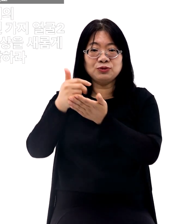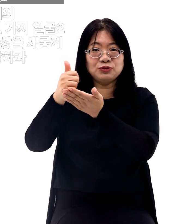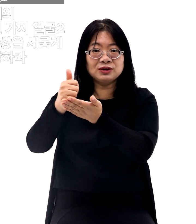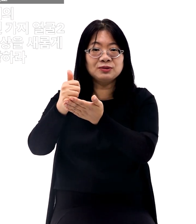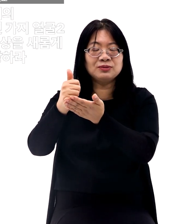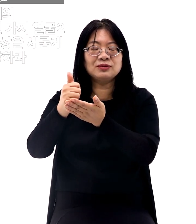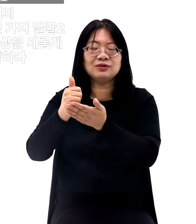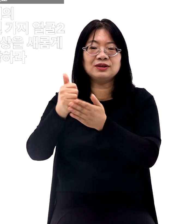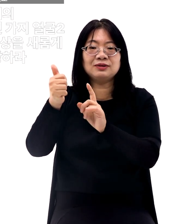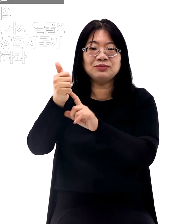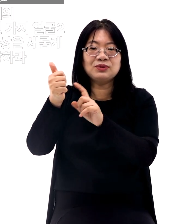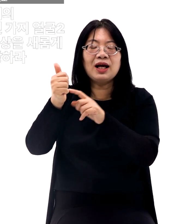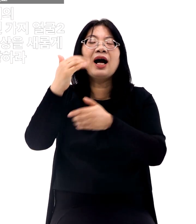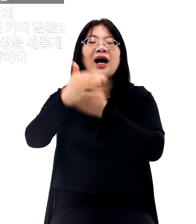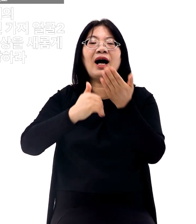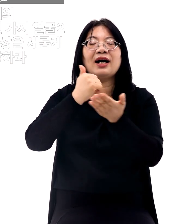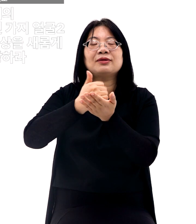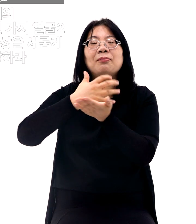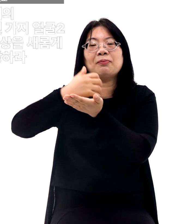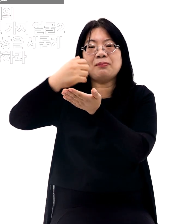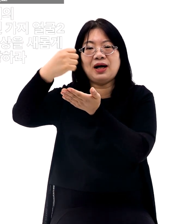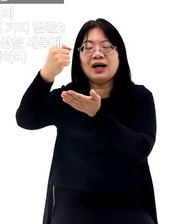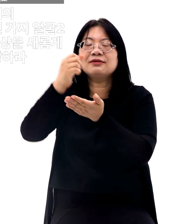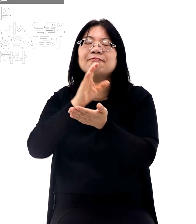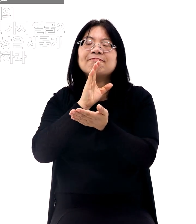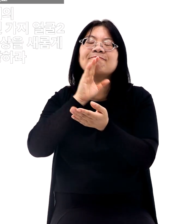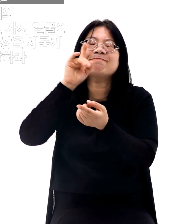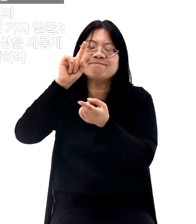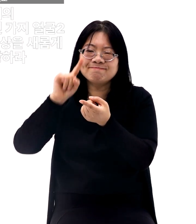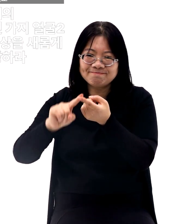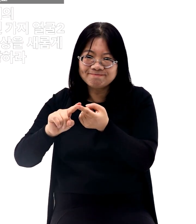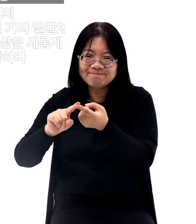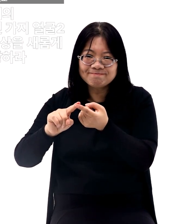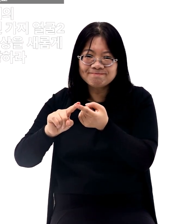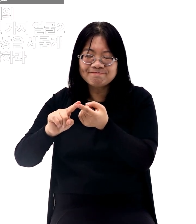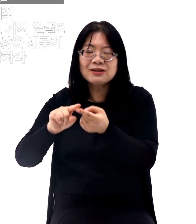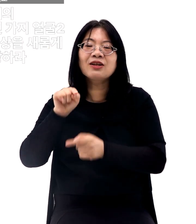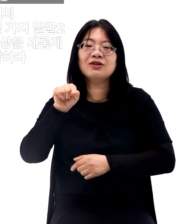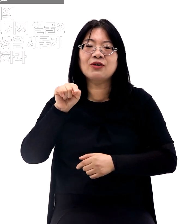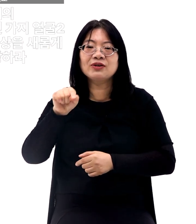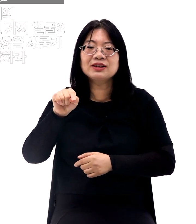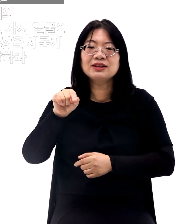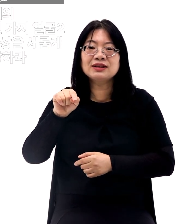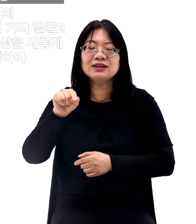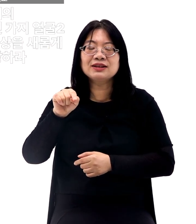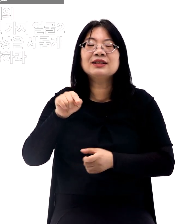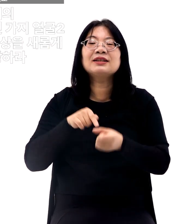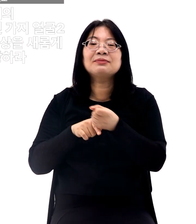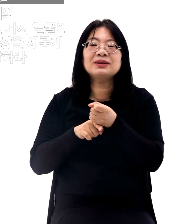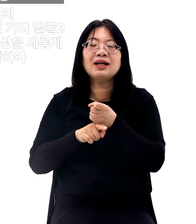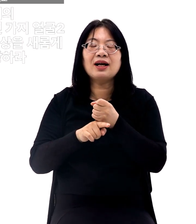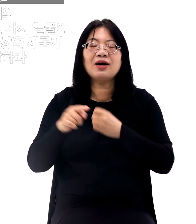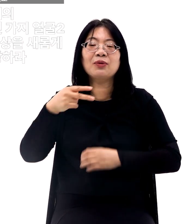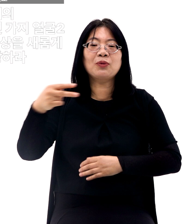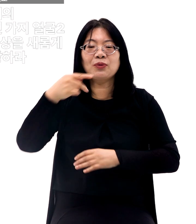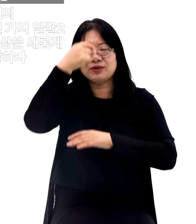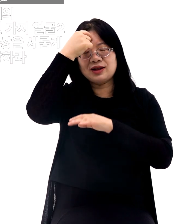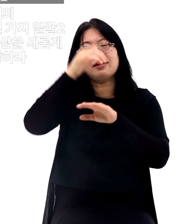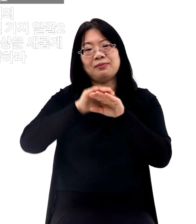주님이 하나님이 받으시기에 합당하십니다. 이게 예배예요. 그러니까